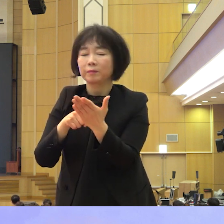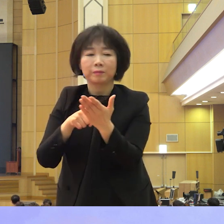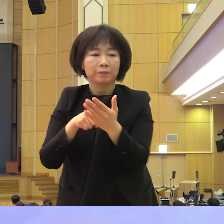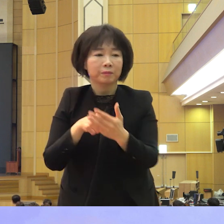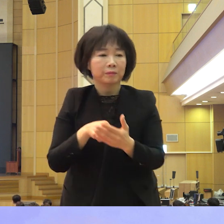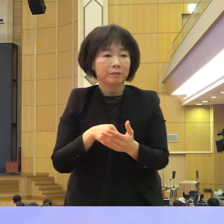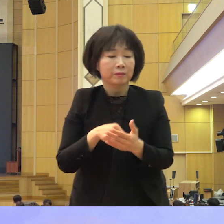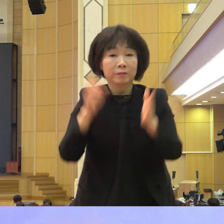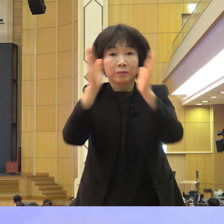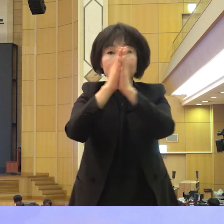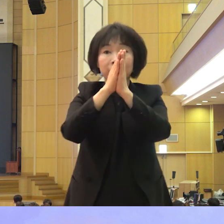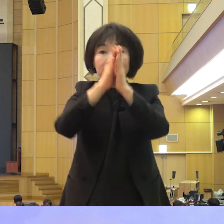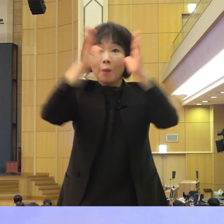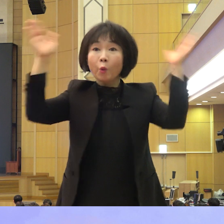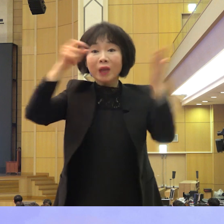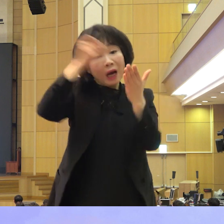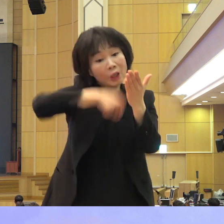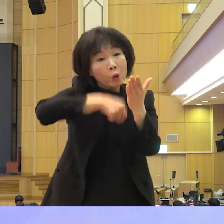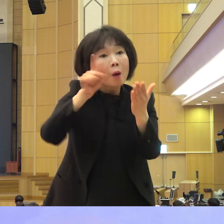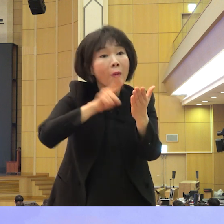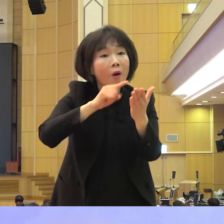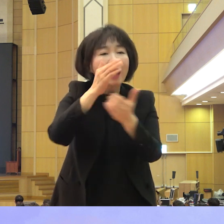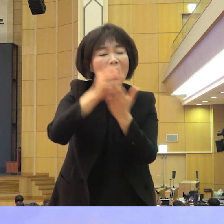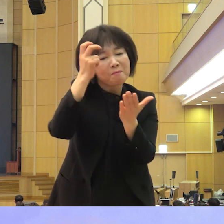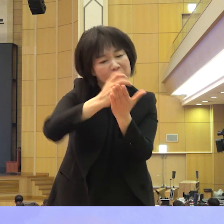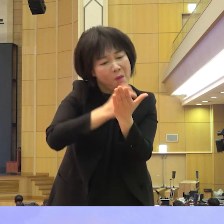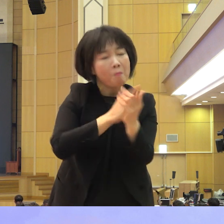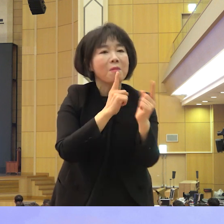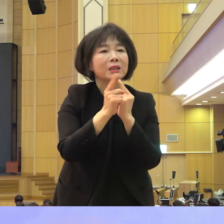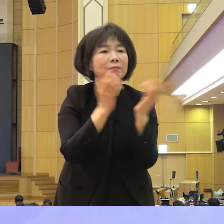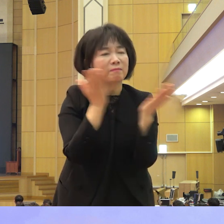말씀은 한마디로 말하면 율법의 말씀인데,